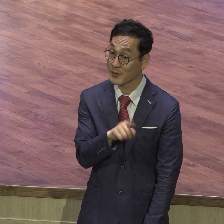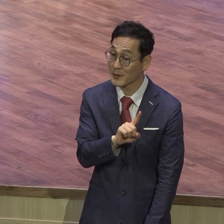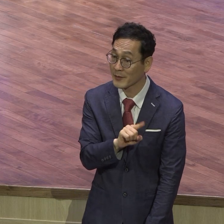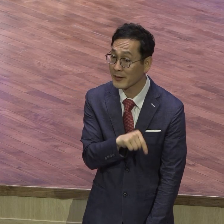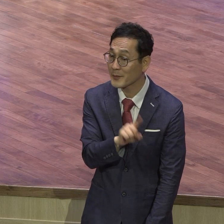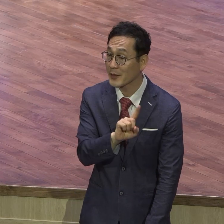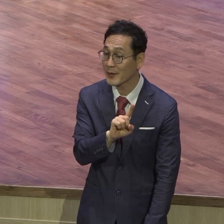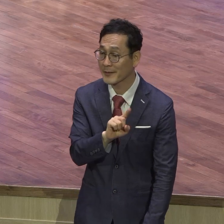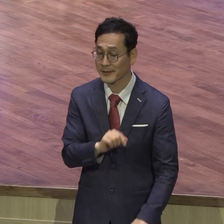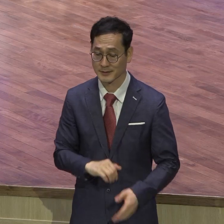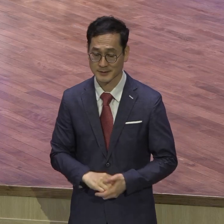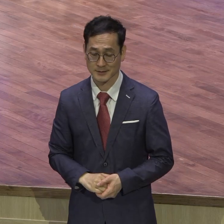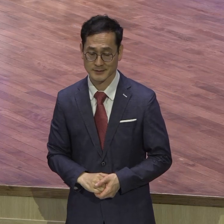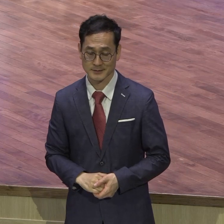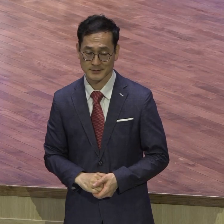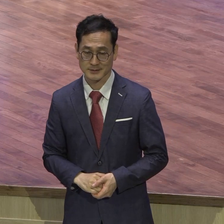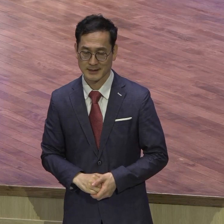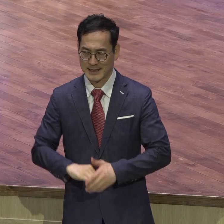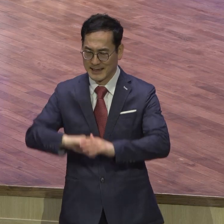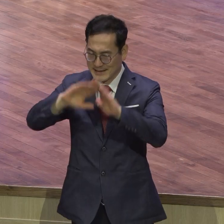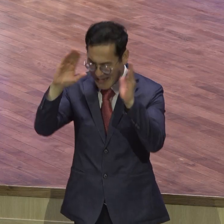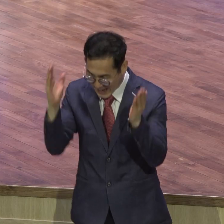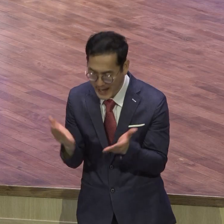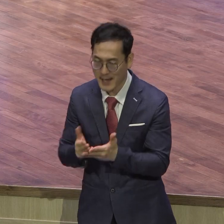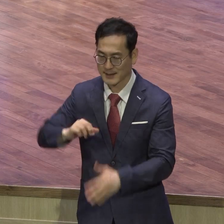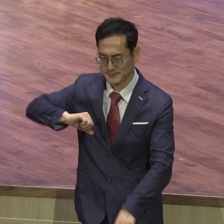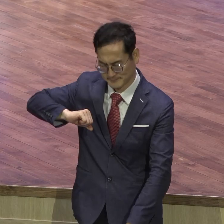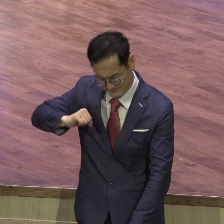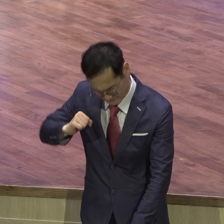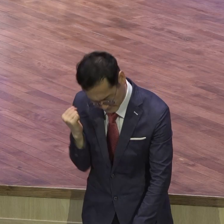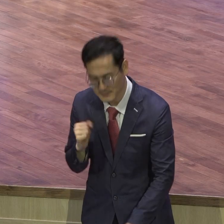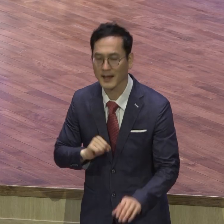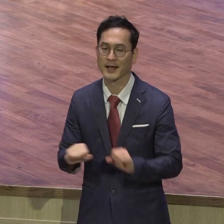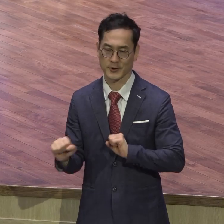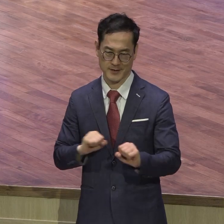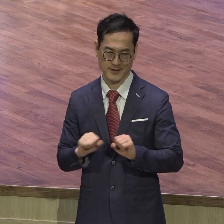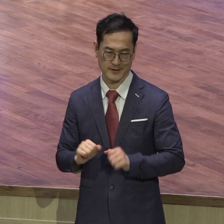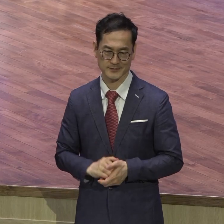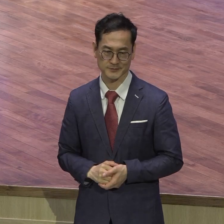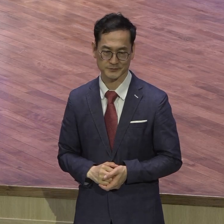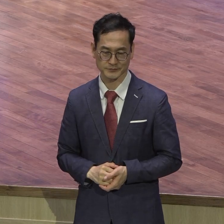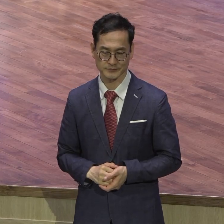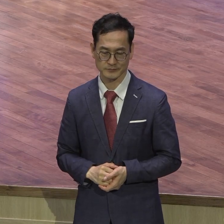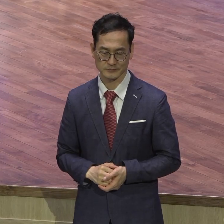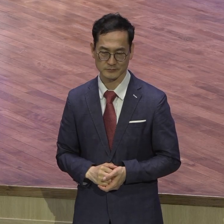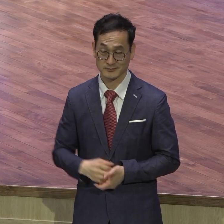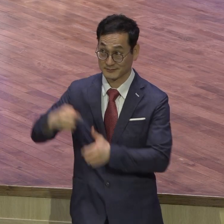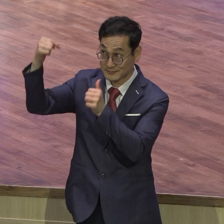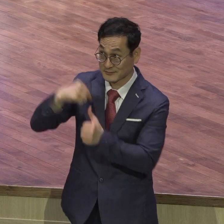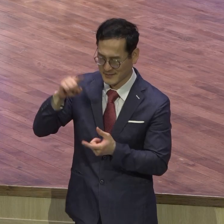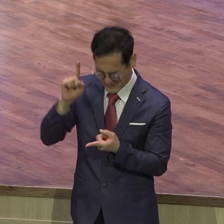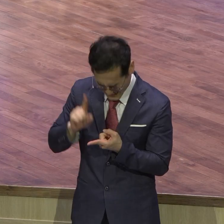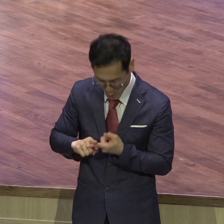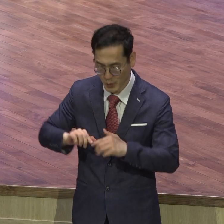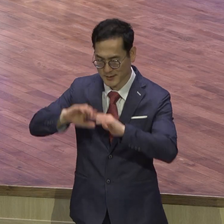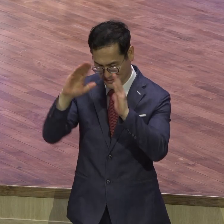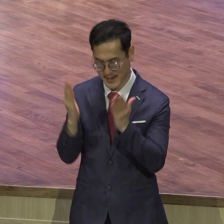다 행하였더라 까지 나가야 돼요 다 행하였더라 다 행하였더라